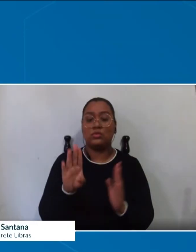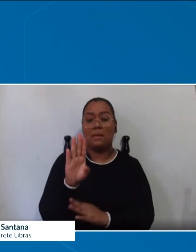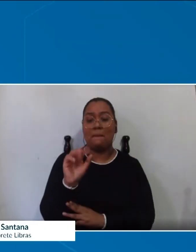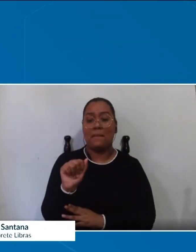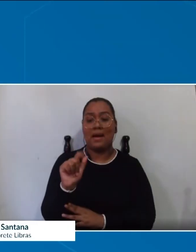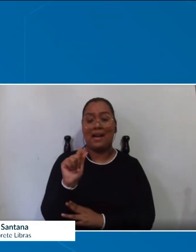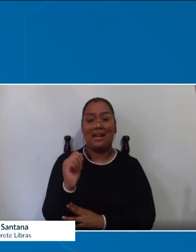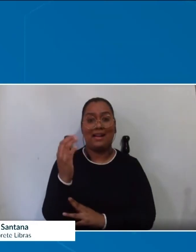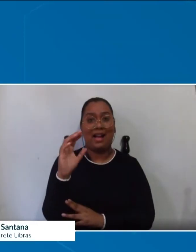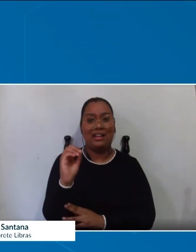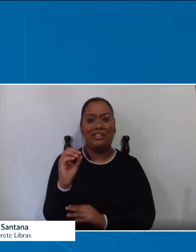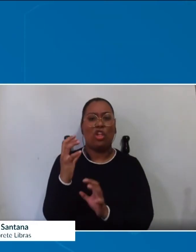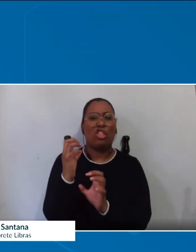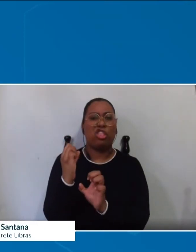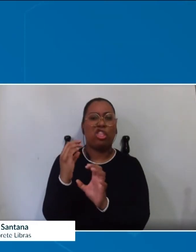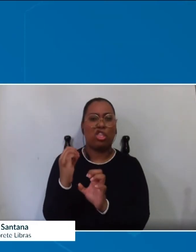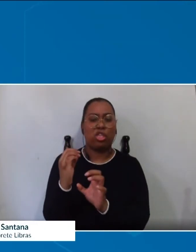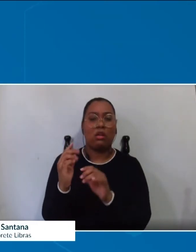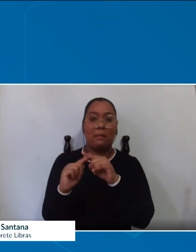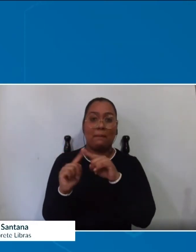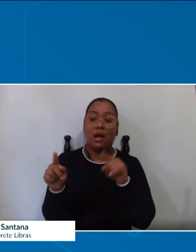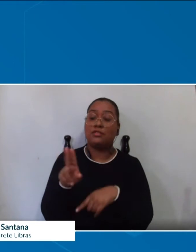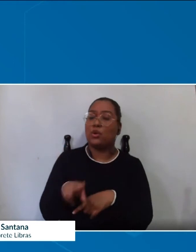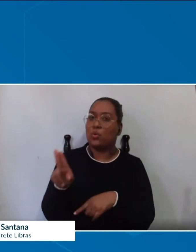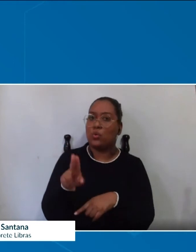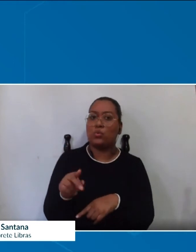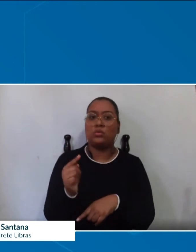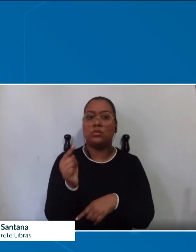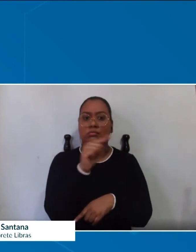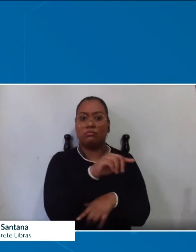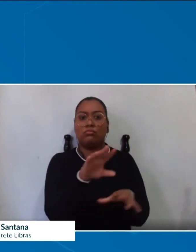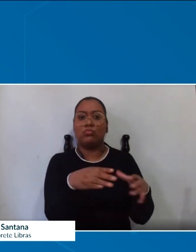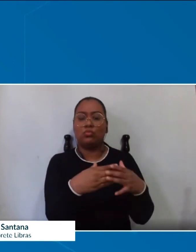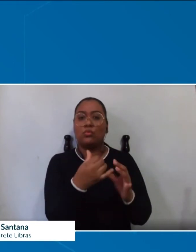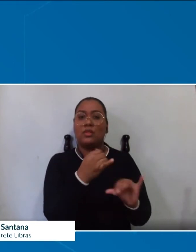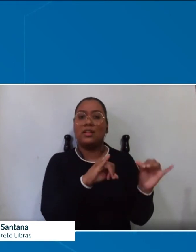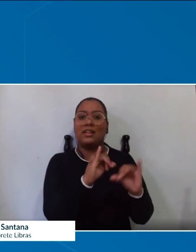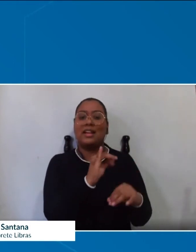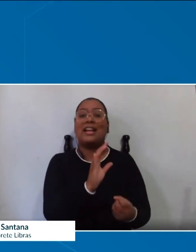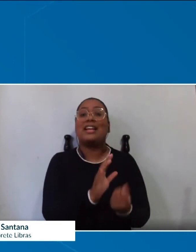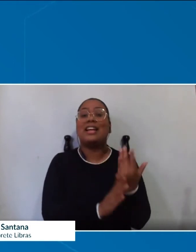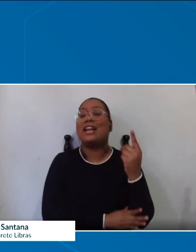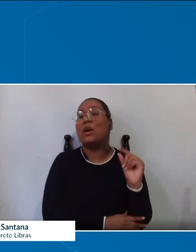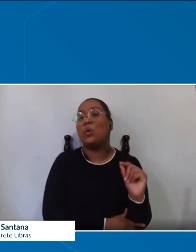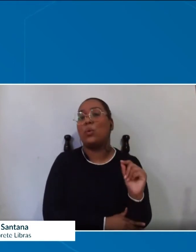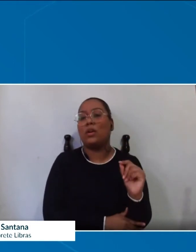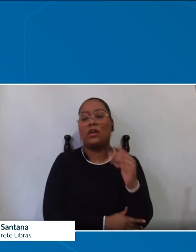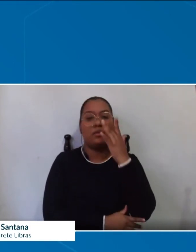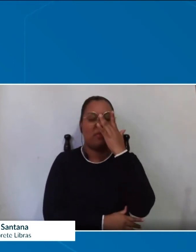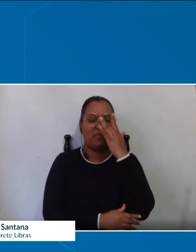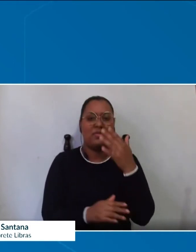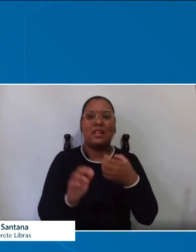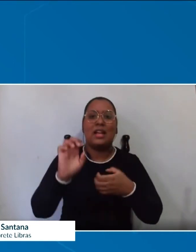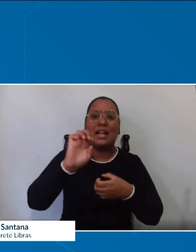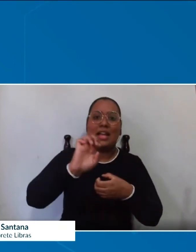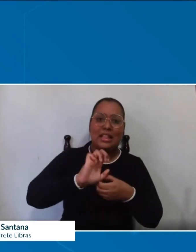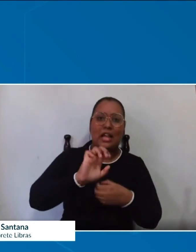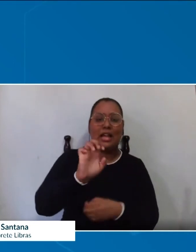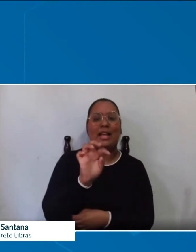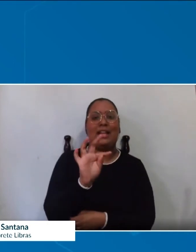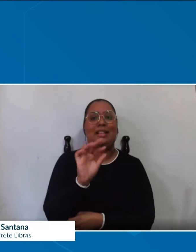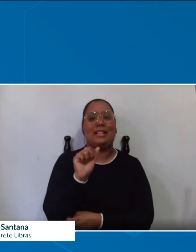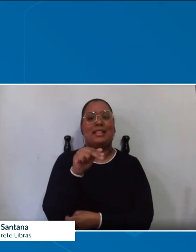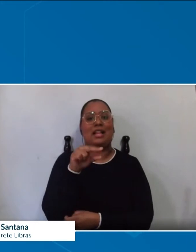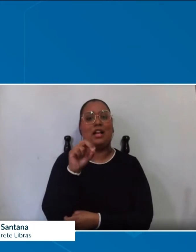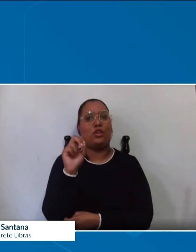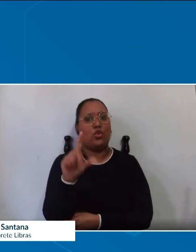Mas o bagaço tem sido utilizado na química, o pessoal tem vários estudos, para a produção de etanol de segunda geração.